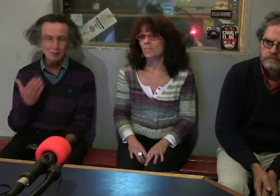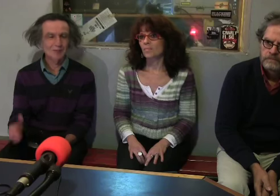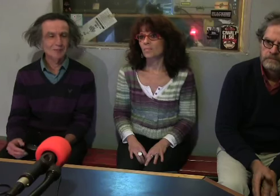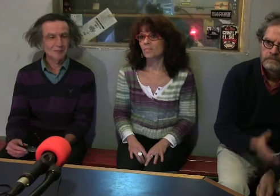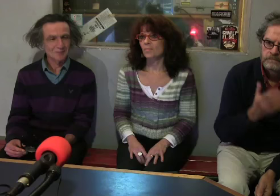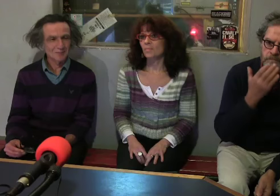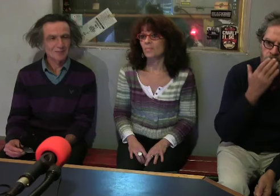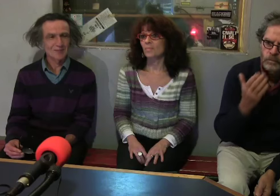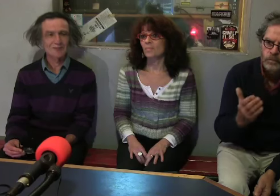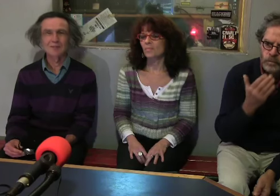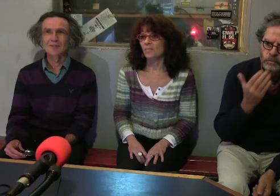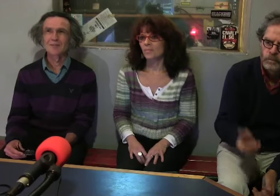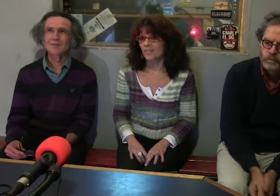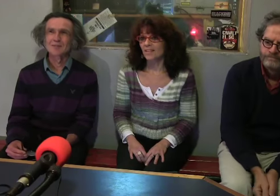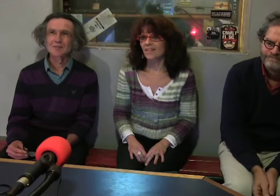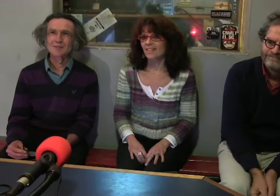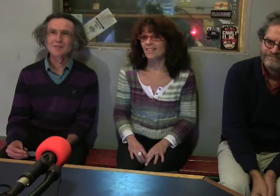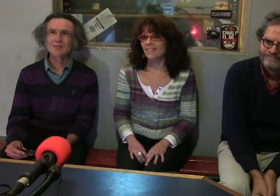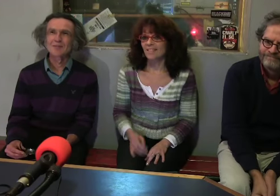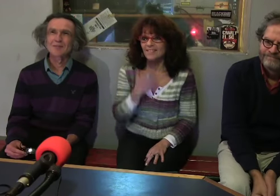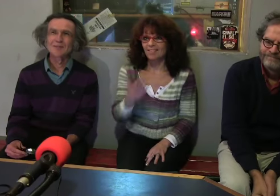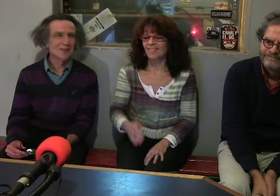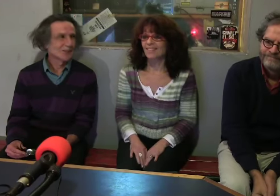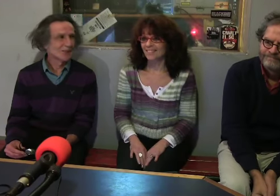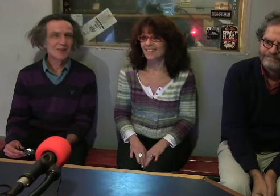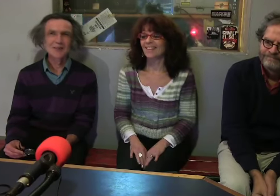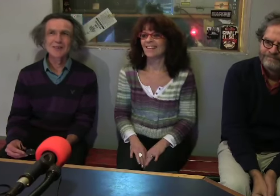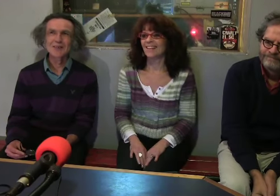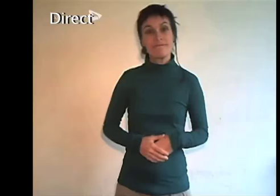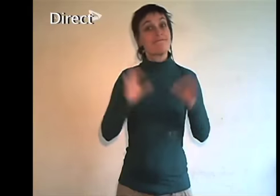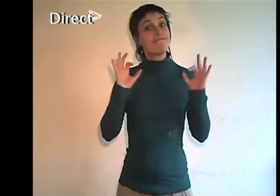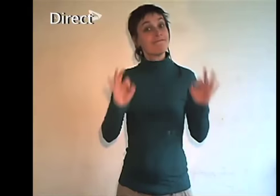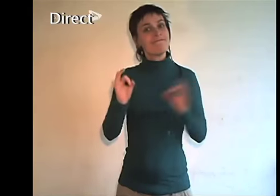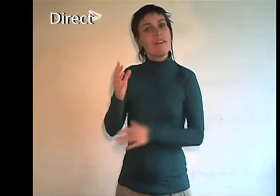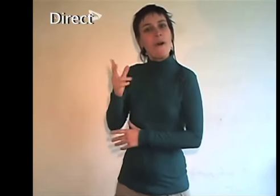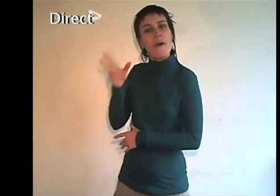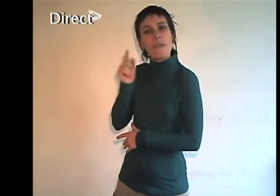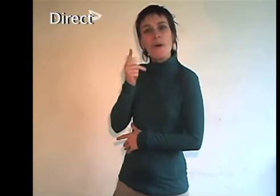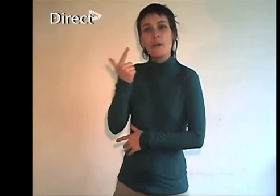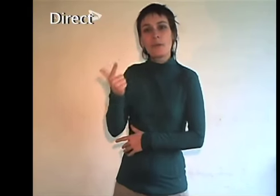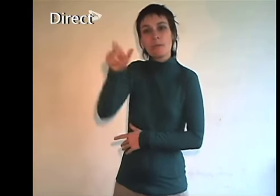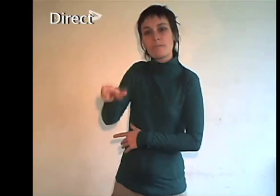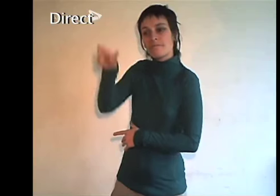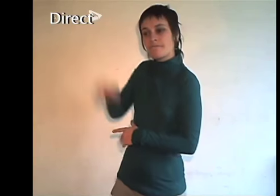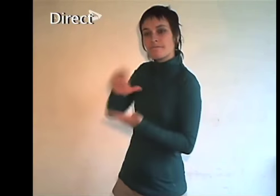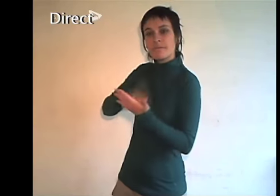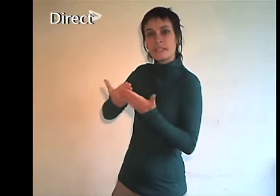Bonjour, dit Patrick. Bonjour, dit Jacques. Bonjour, dit Janine. Alors du coup vous avez entendu 2 interprètes, il va y avoir Blandine